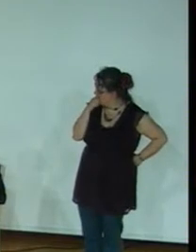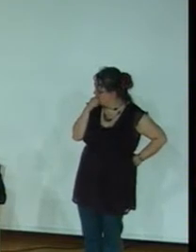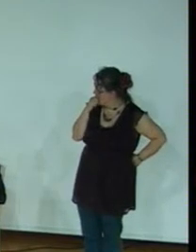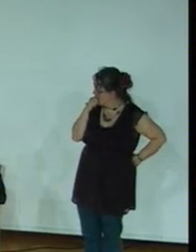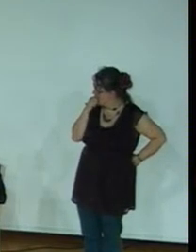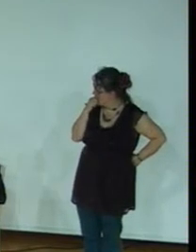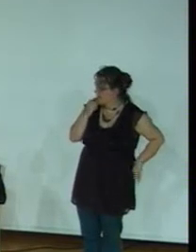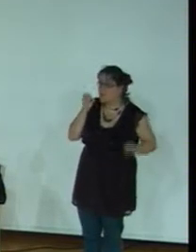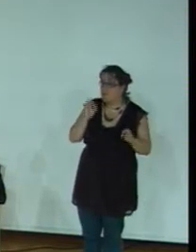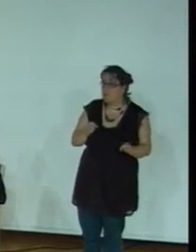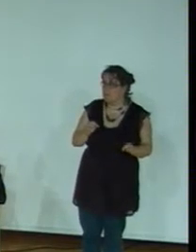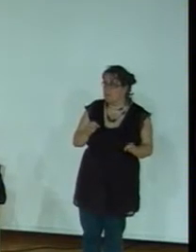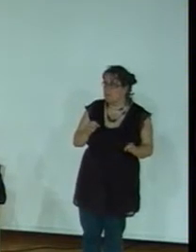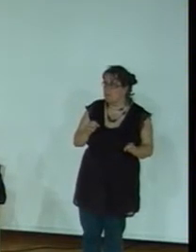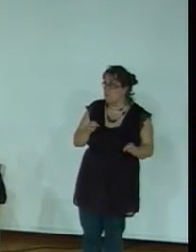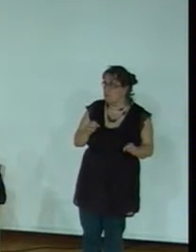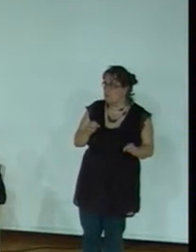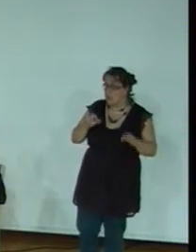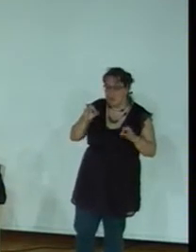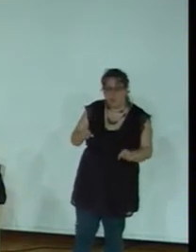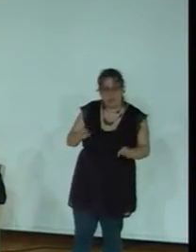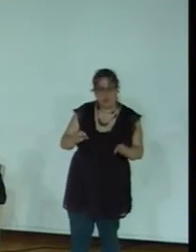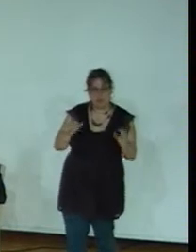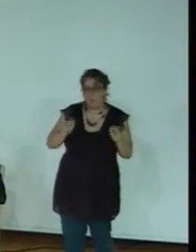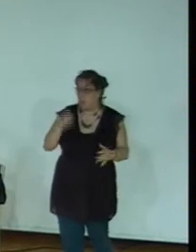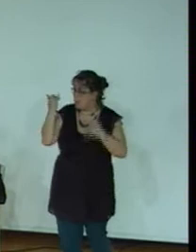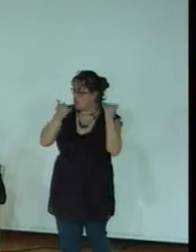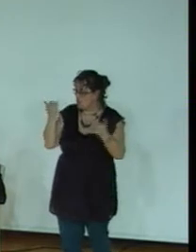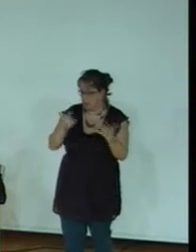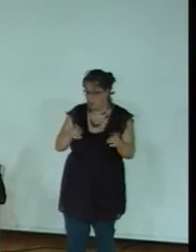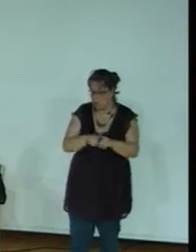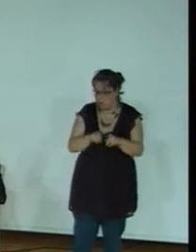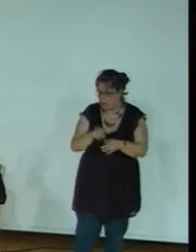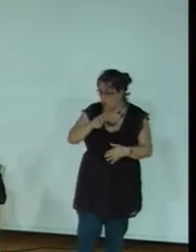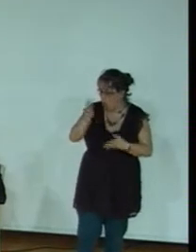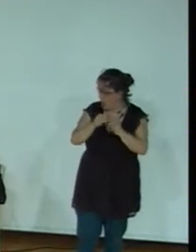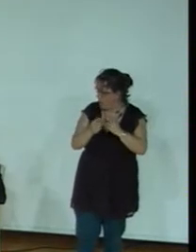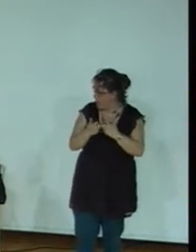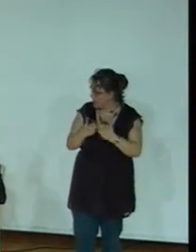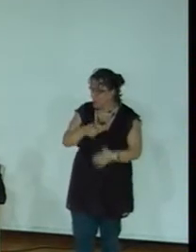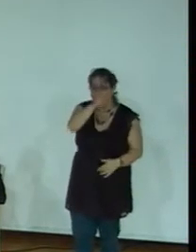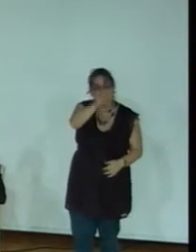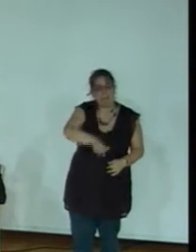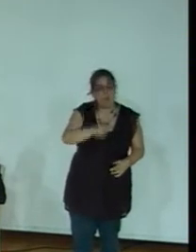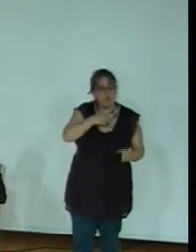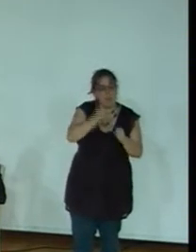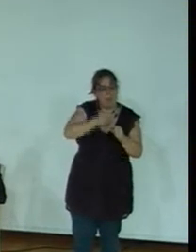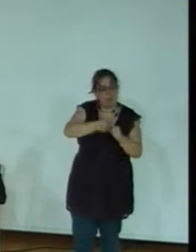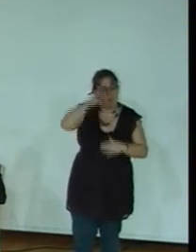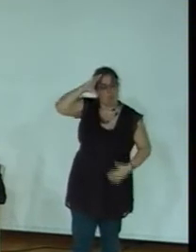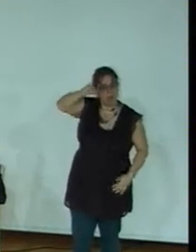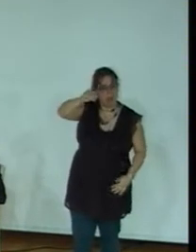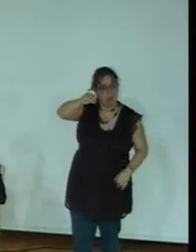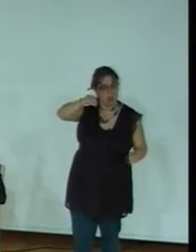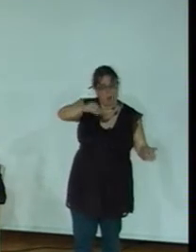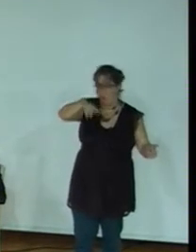les boxeurs professionnels doivent déposer leurs empreintes à la police, si on ne doit pas finalement, parce qu'on a la connaissance en